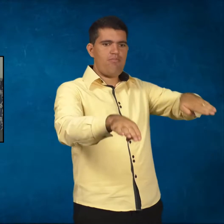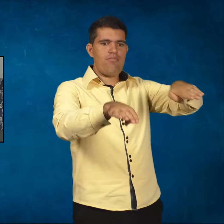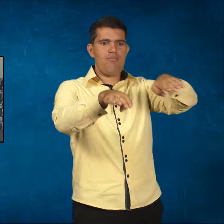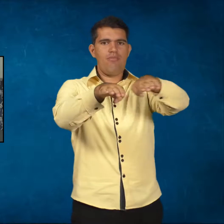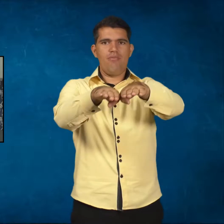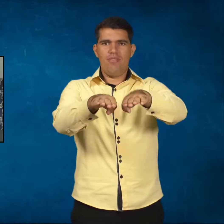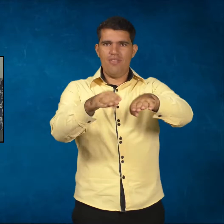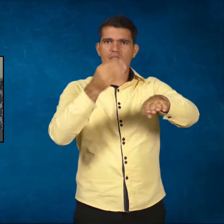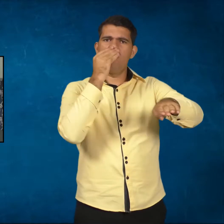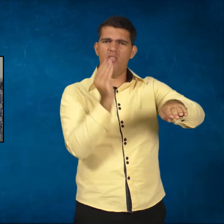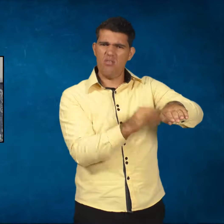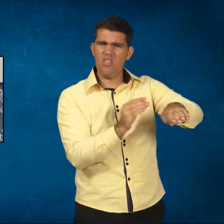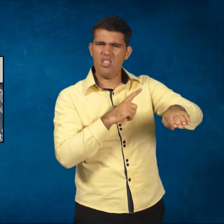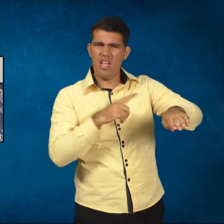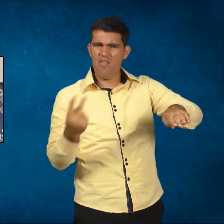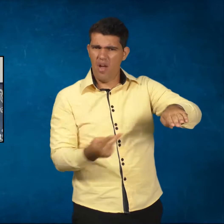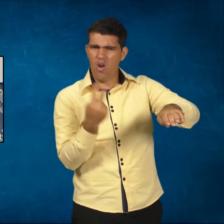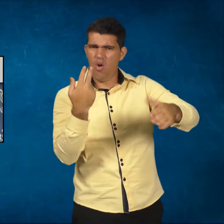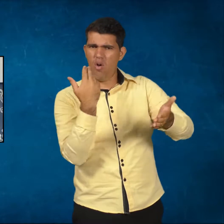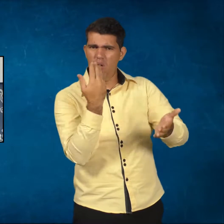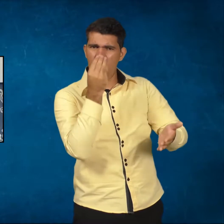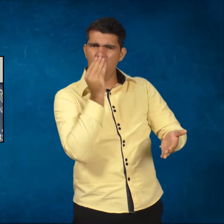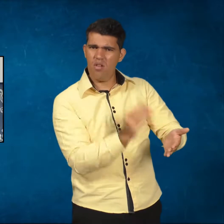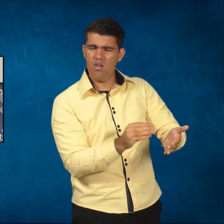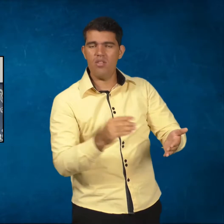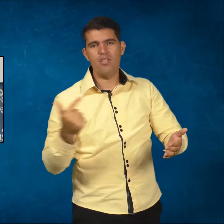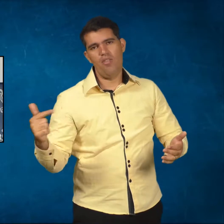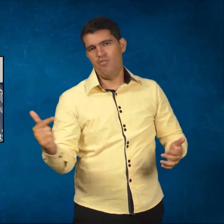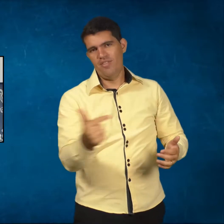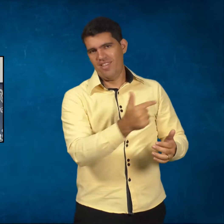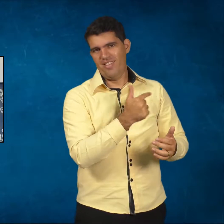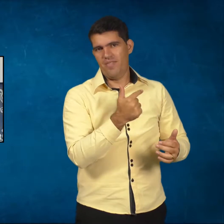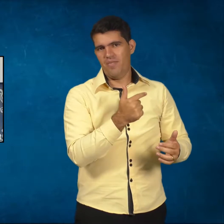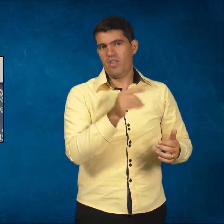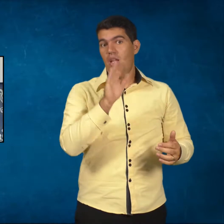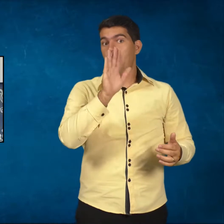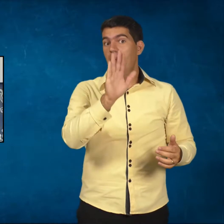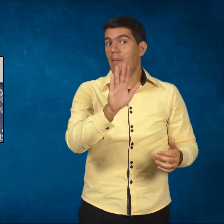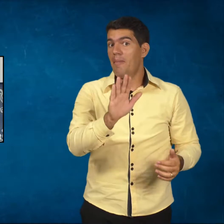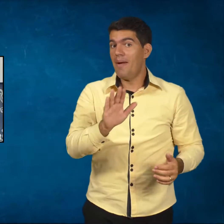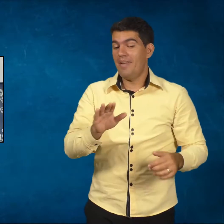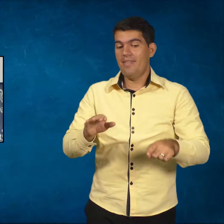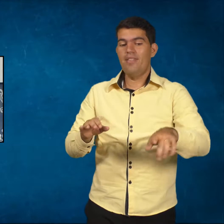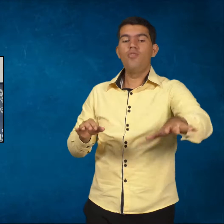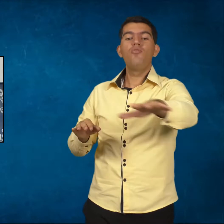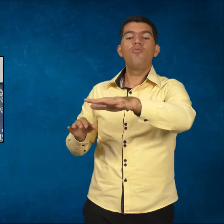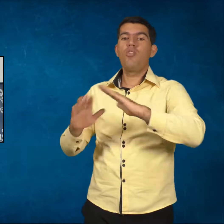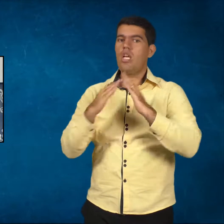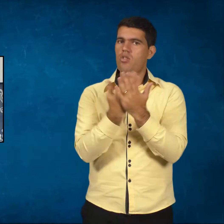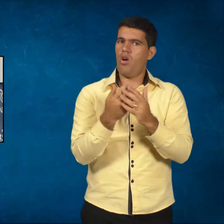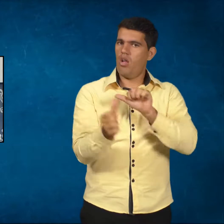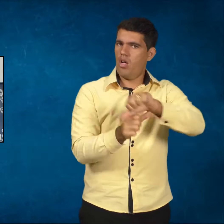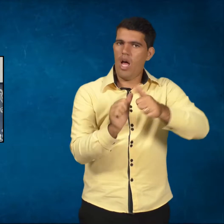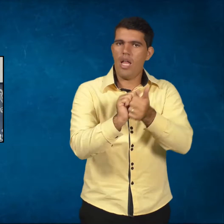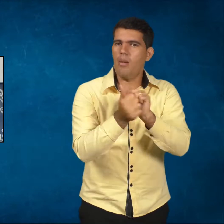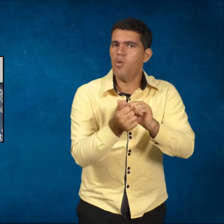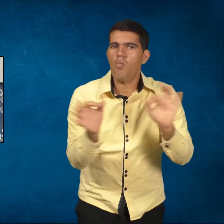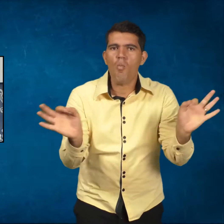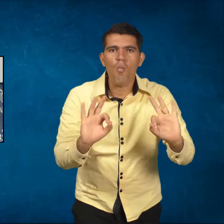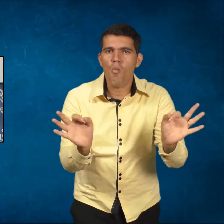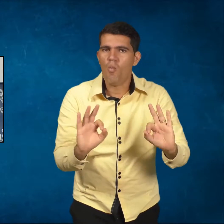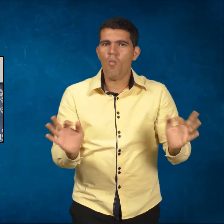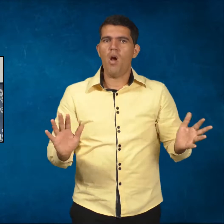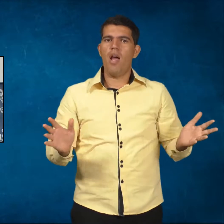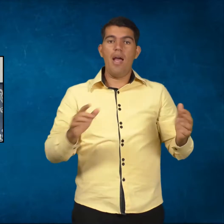estou ferindo a dignidade dele. Agora, trazer para um ambiente que não está e que ele próprio, vamos